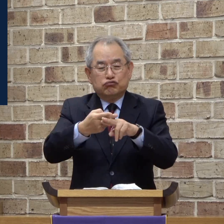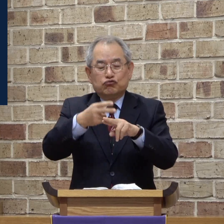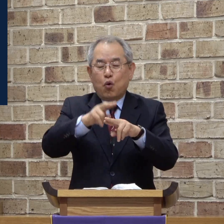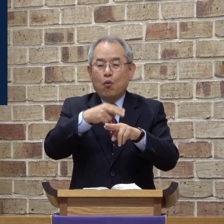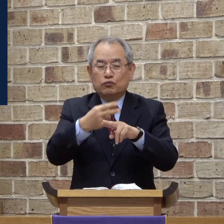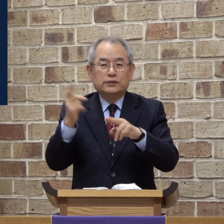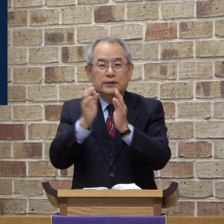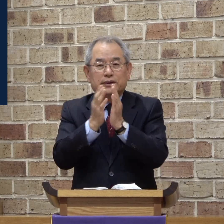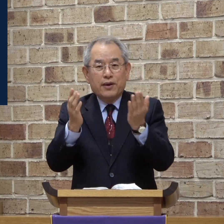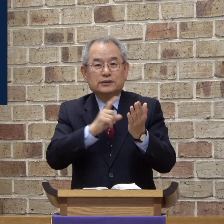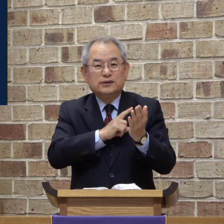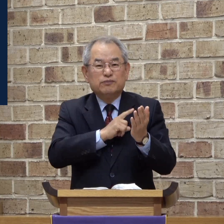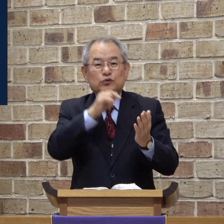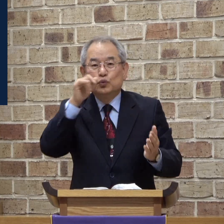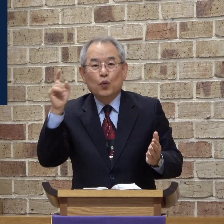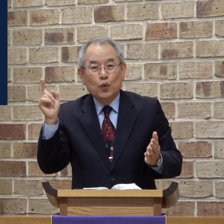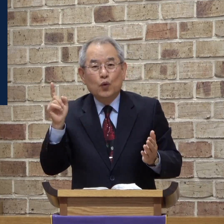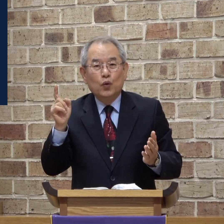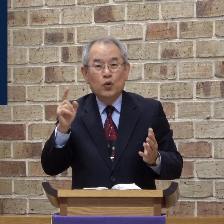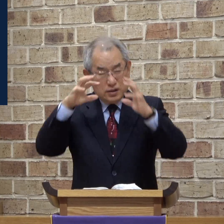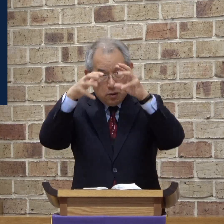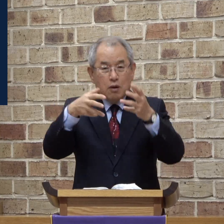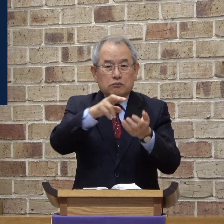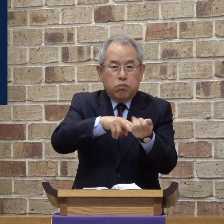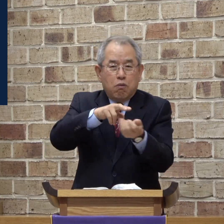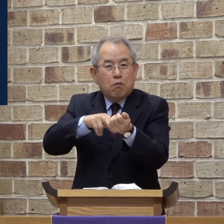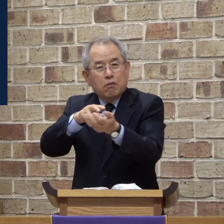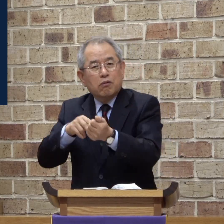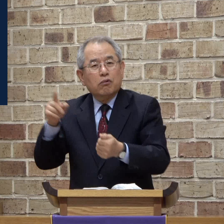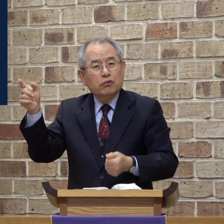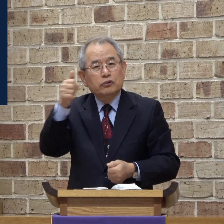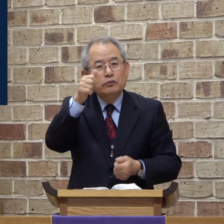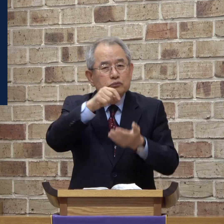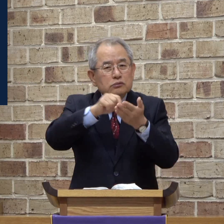오늘부터 더 찬양에 열심히 연습하시기를 부탁드립니다.